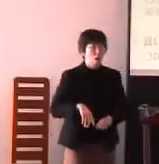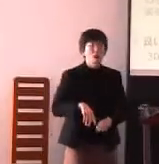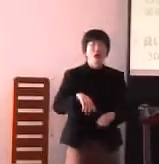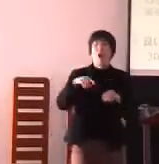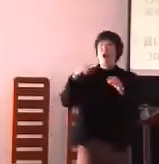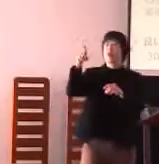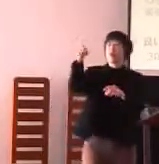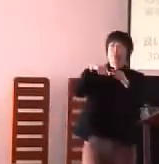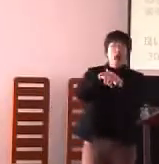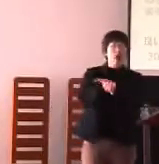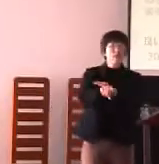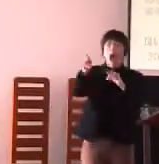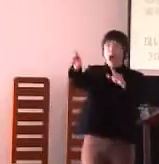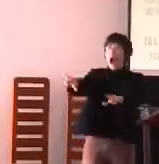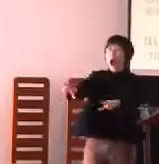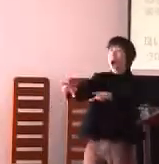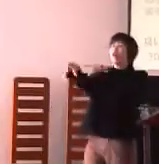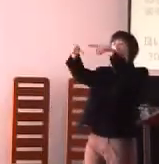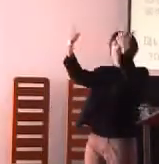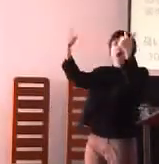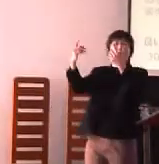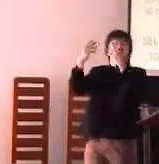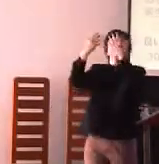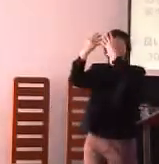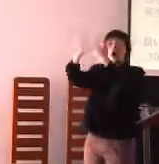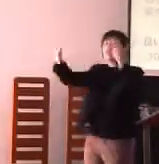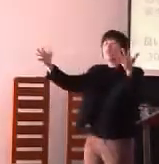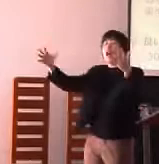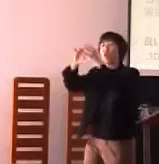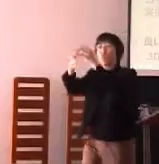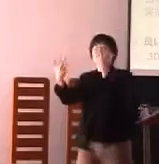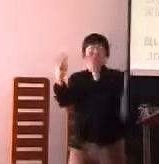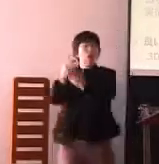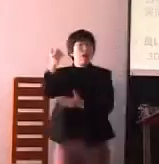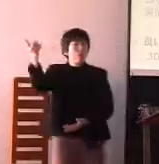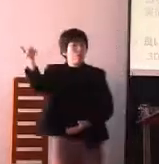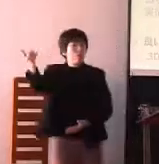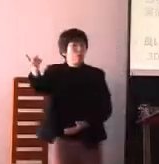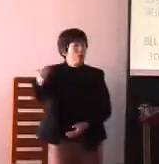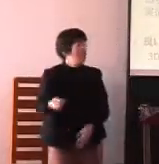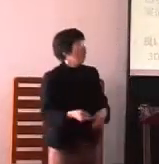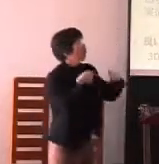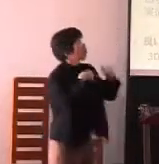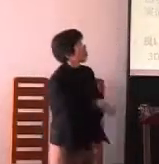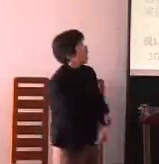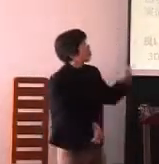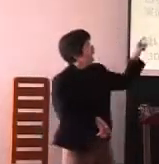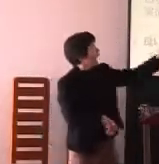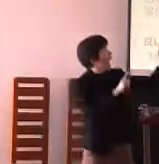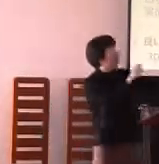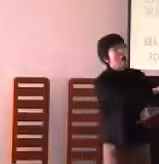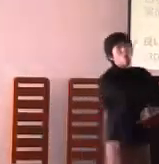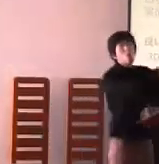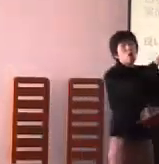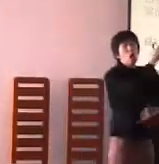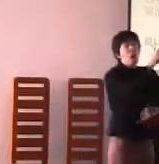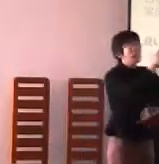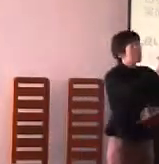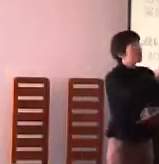たくさんなってる木は御霊の実がない、実がなっていない、どっちが